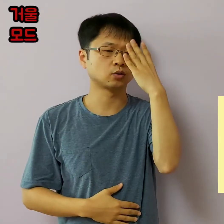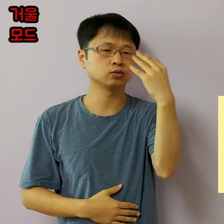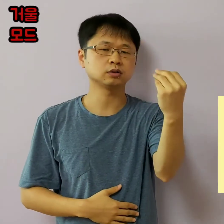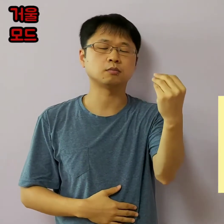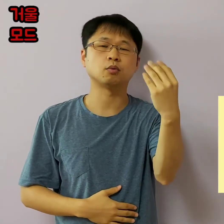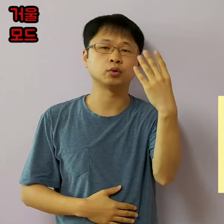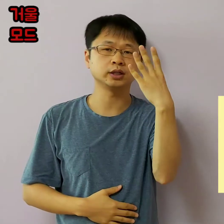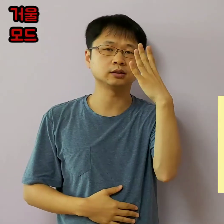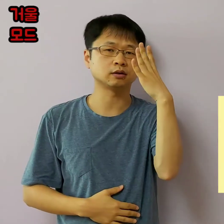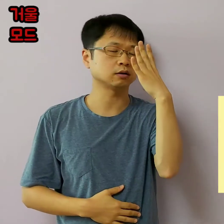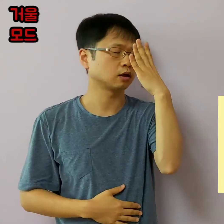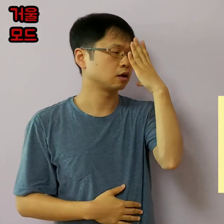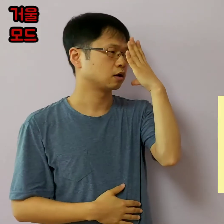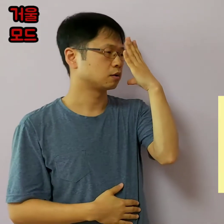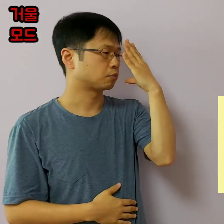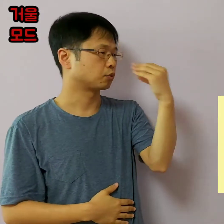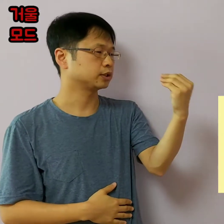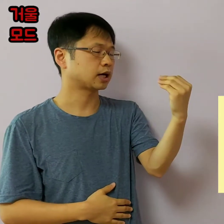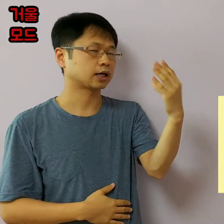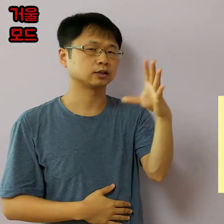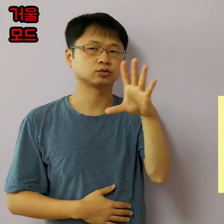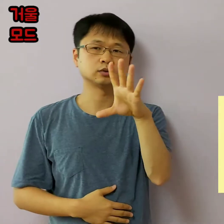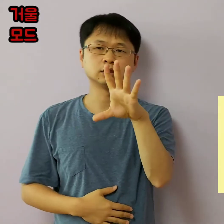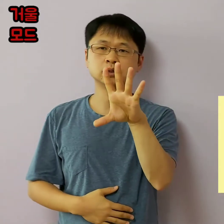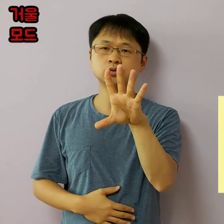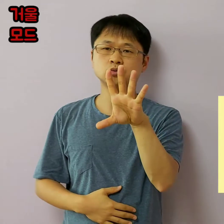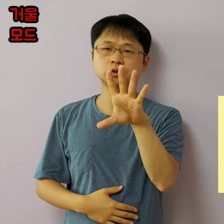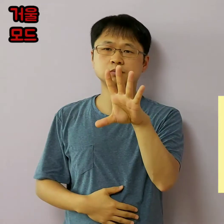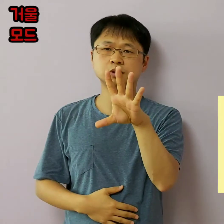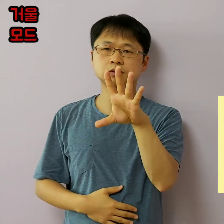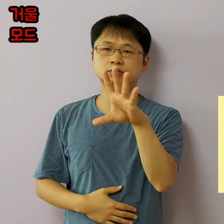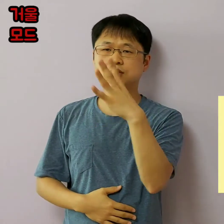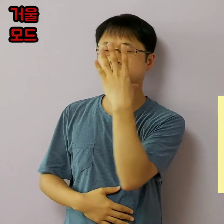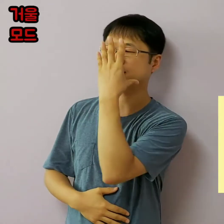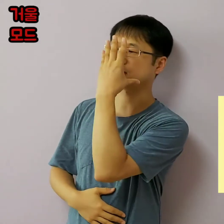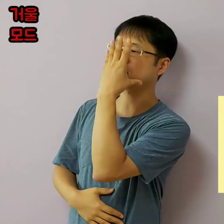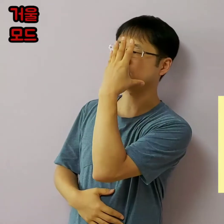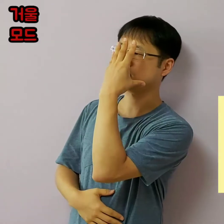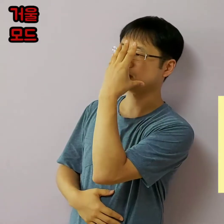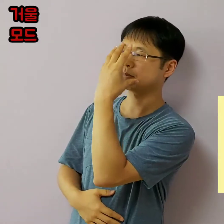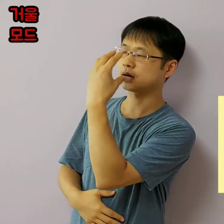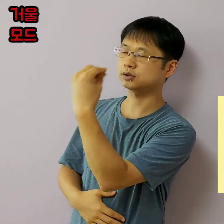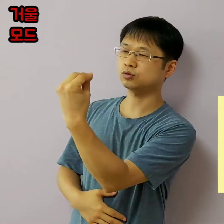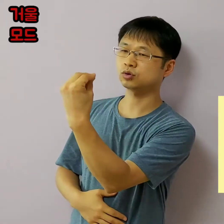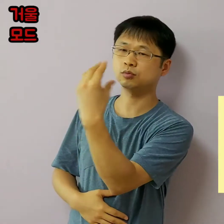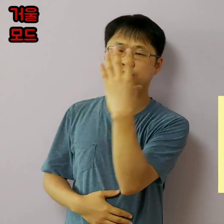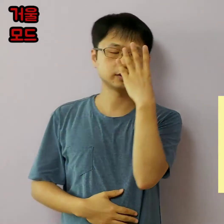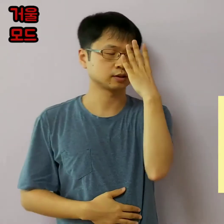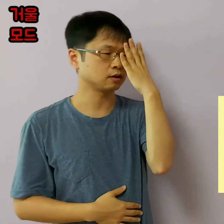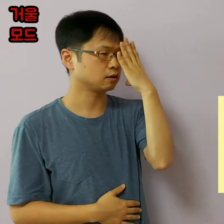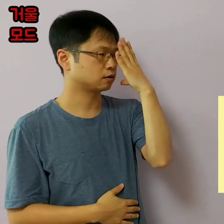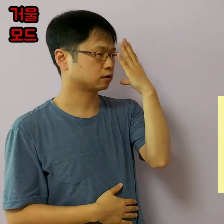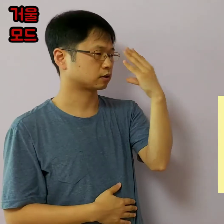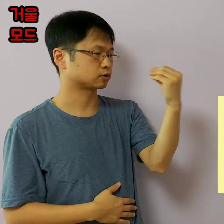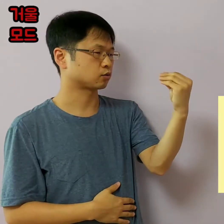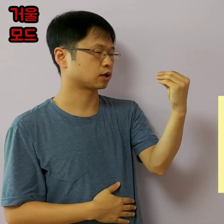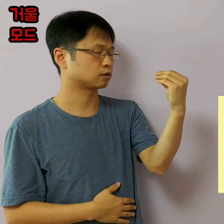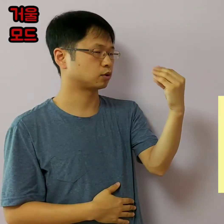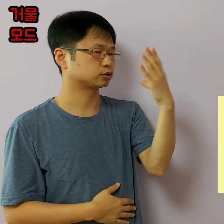들어오는 것, 보이는 것, 보이다라는 손은 손끝을 벌려서 눈앞에서 바깥쪽으로 모으면서 이렇게 손가락을